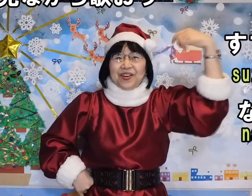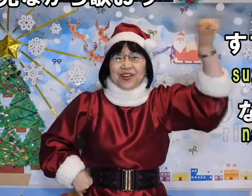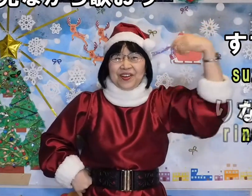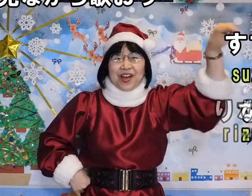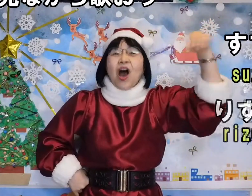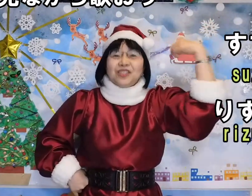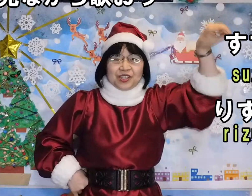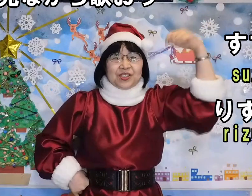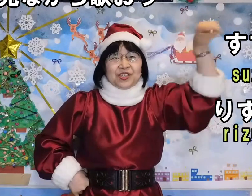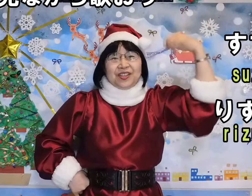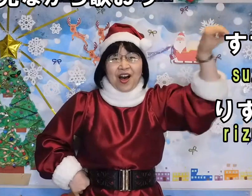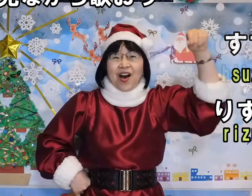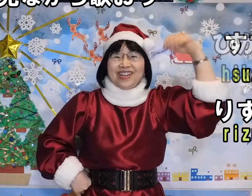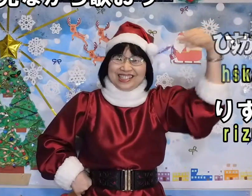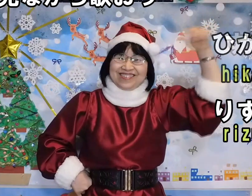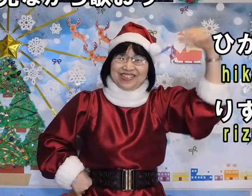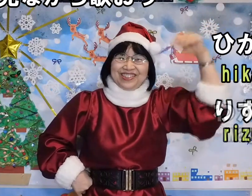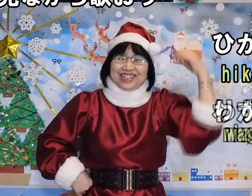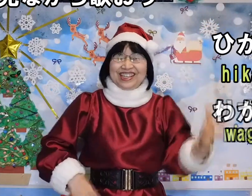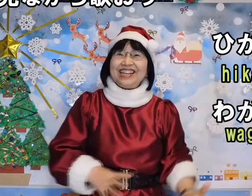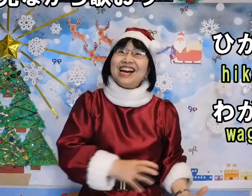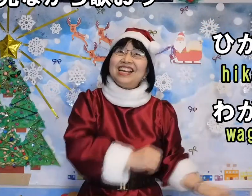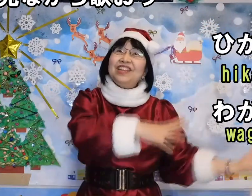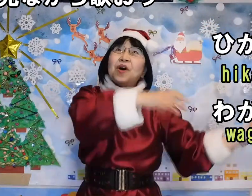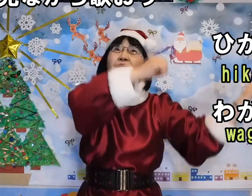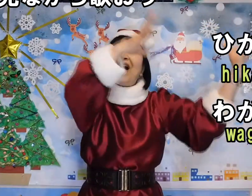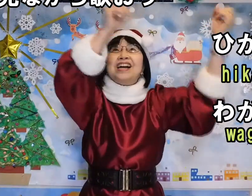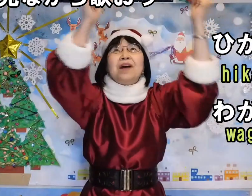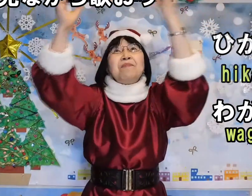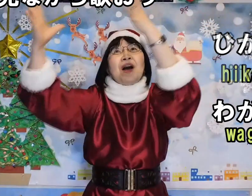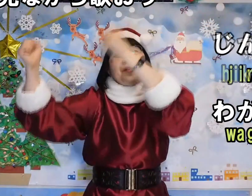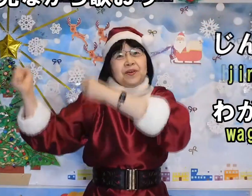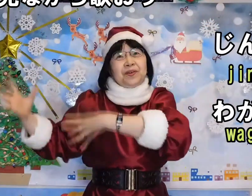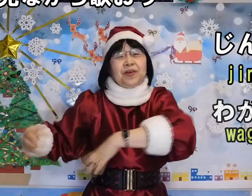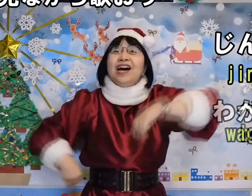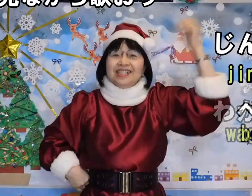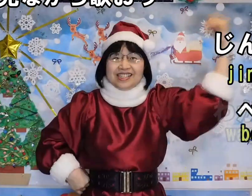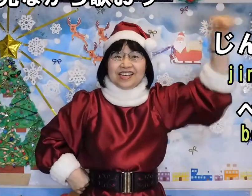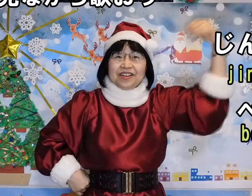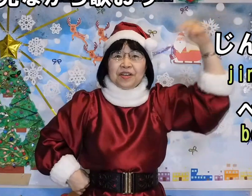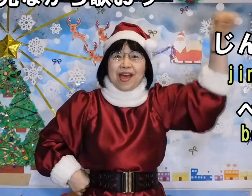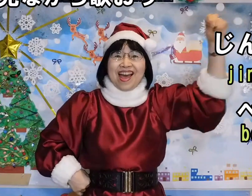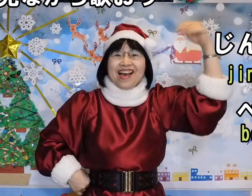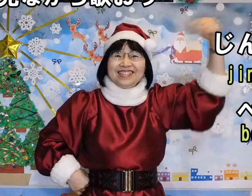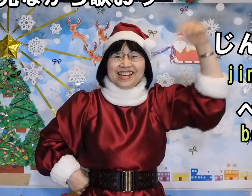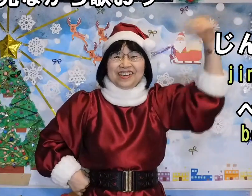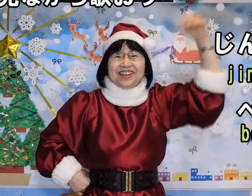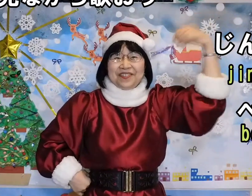る。鈴のリズムに光の輪が舞う。ジングルベル、ジングル